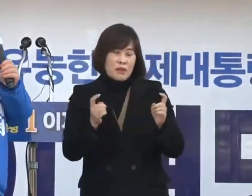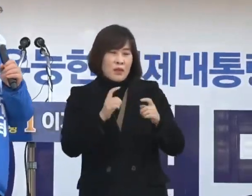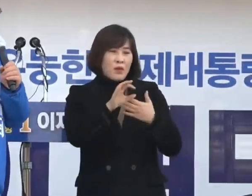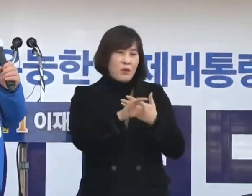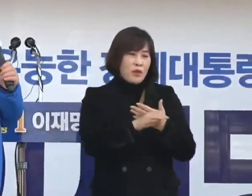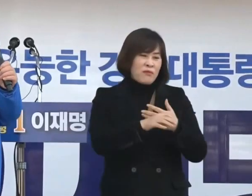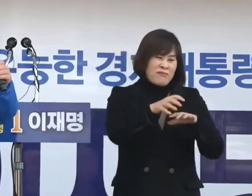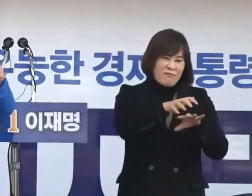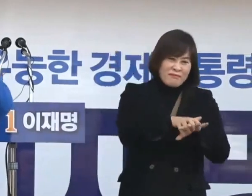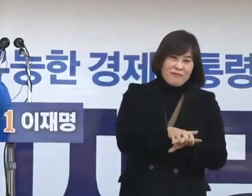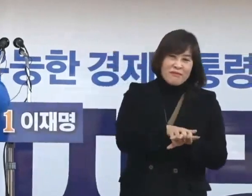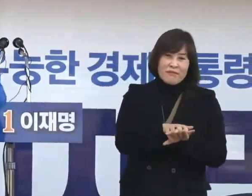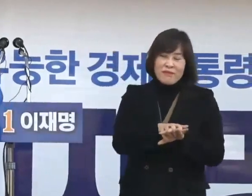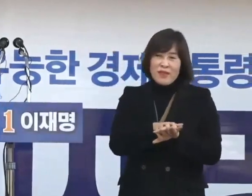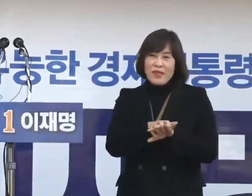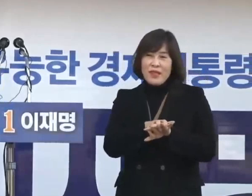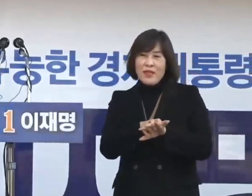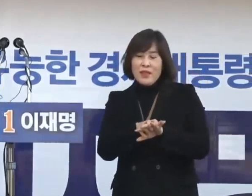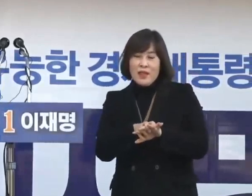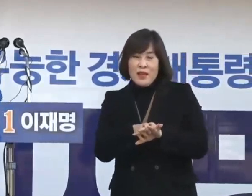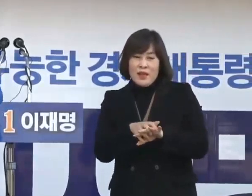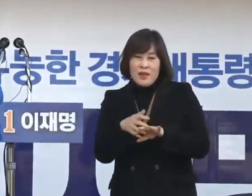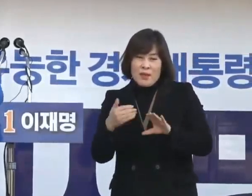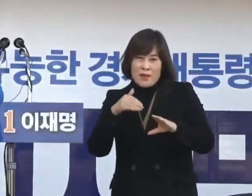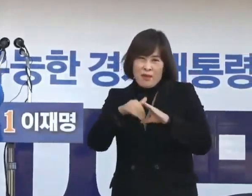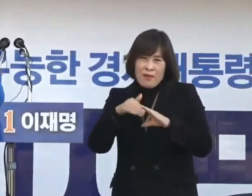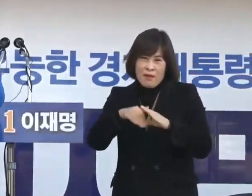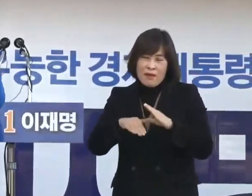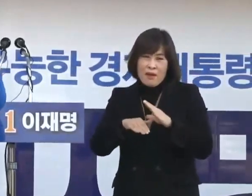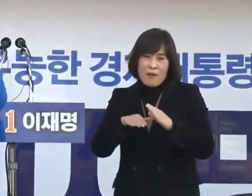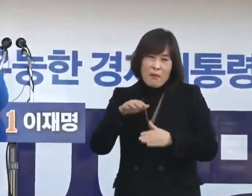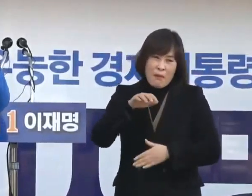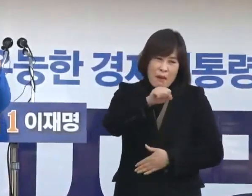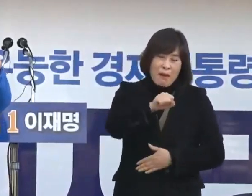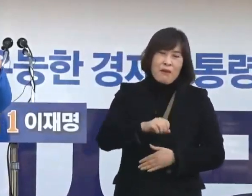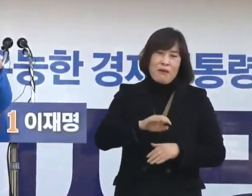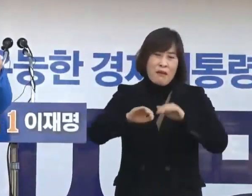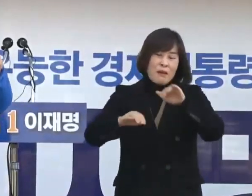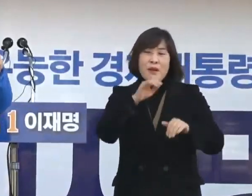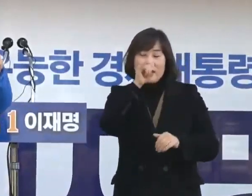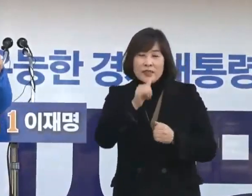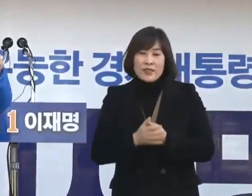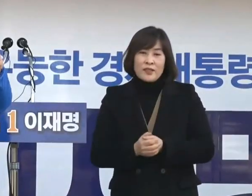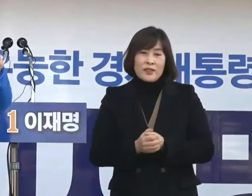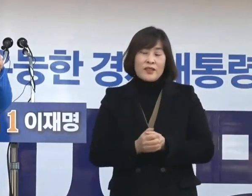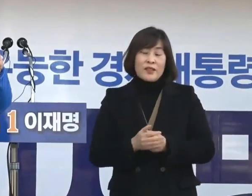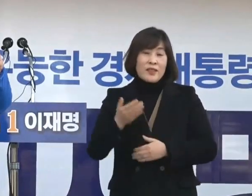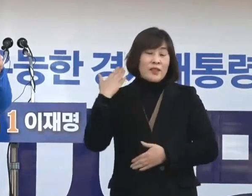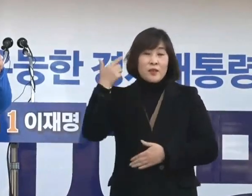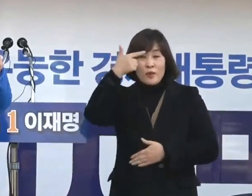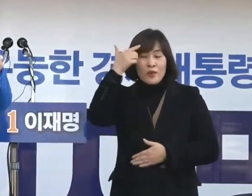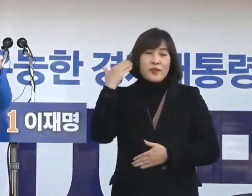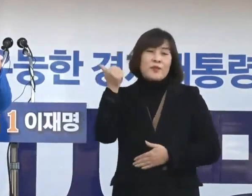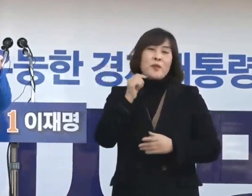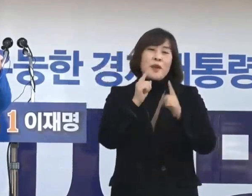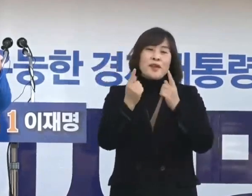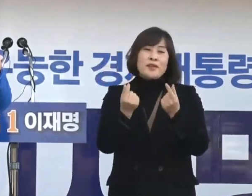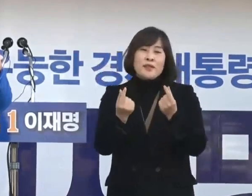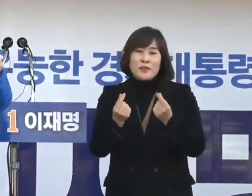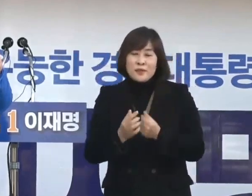경선에 개입하고 장난치고 이래가지고 정치적으로 타격을 입습니다. 우리 노무현 대통령이 말씀하신